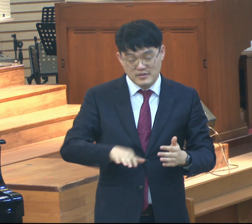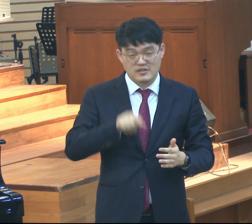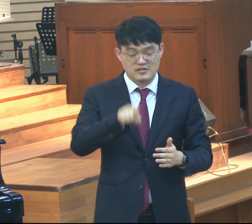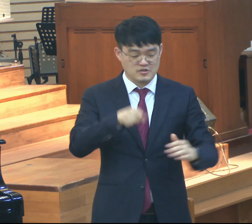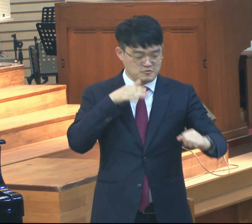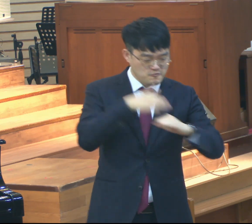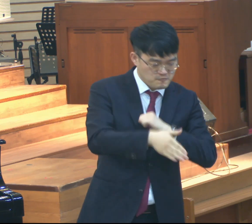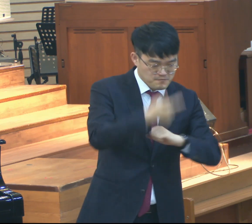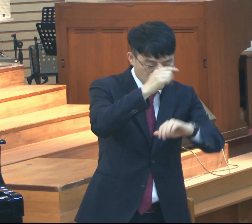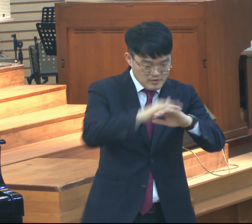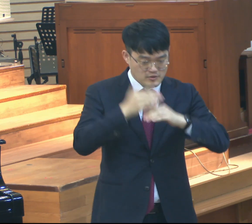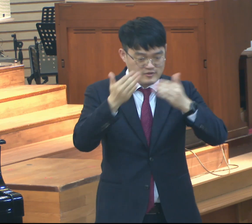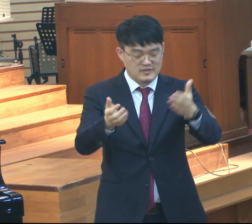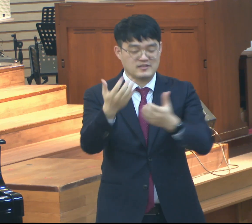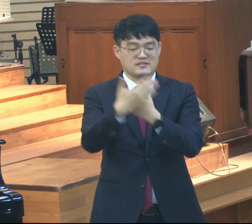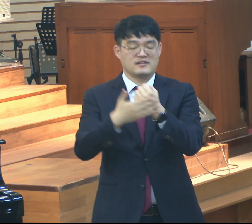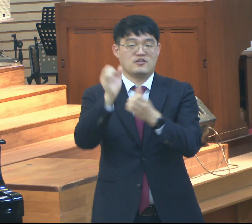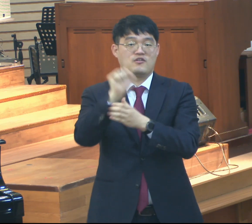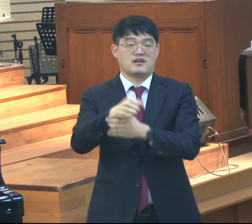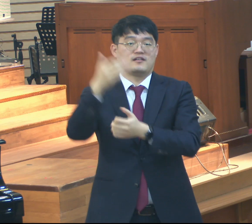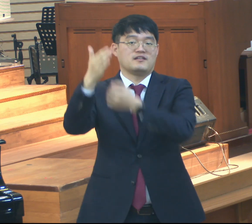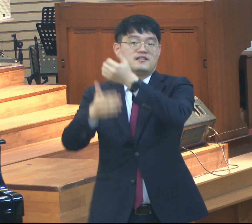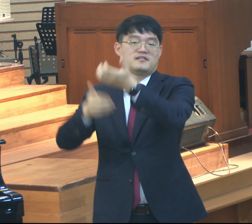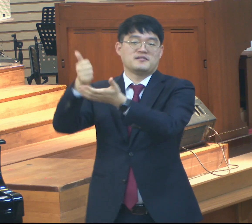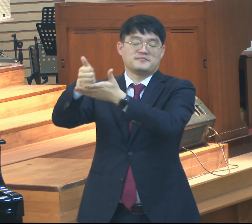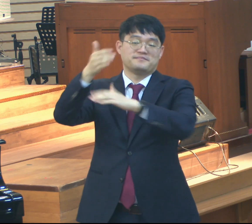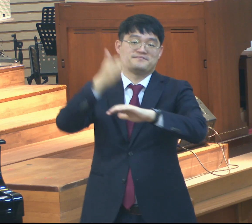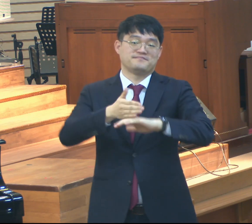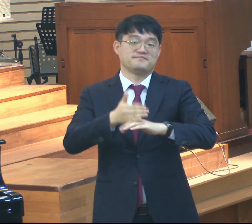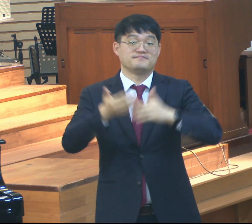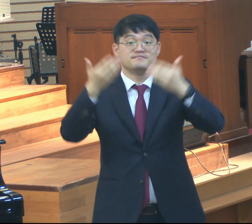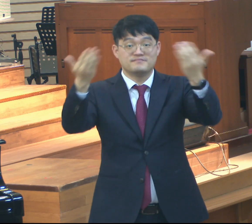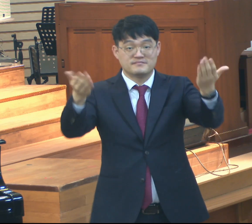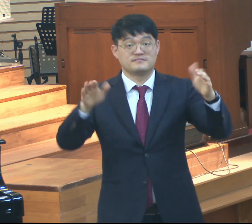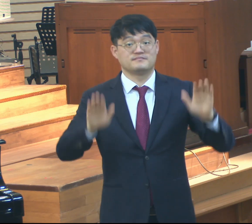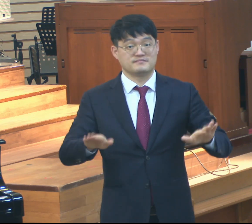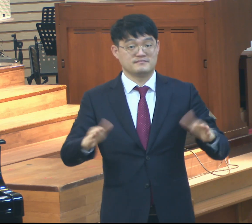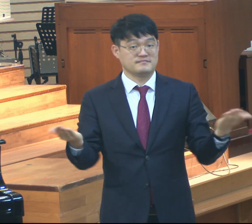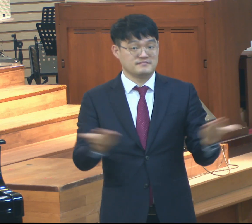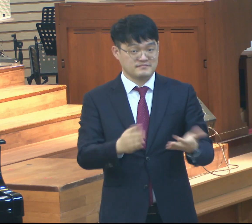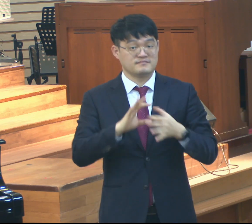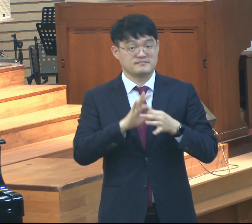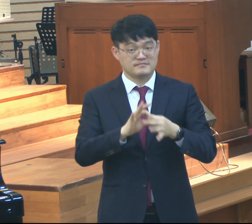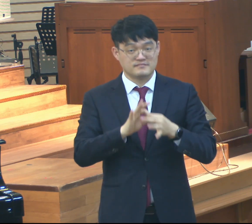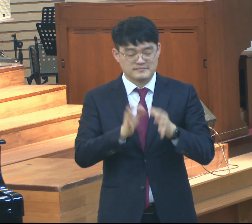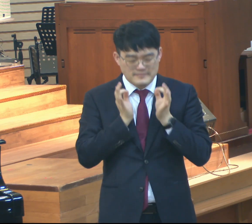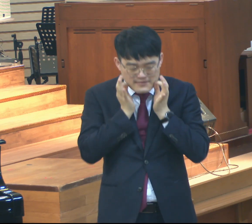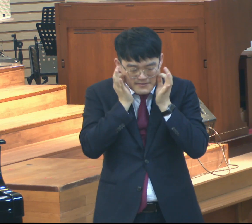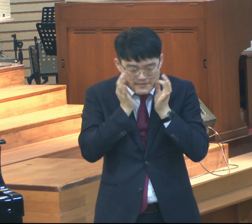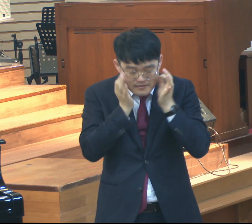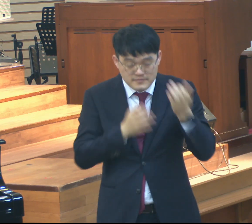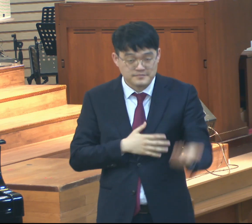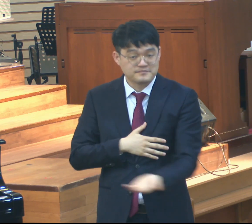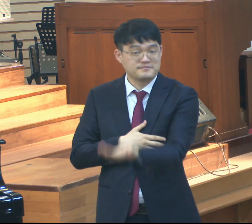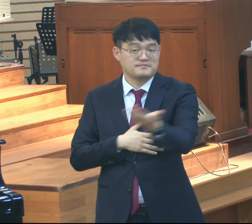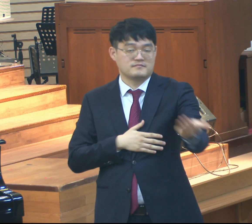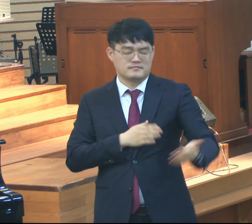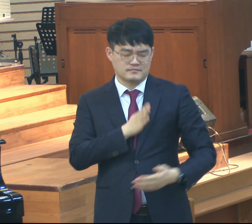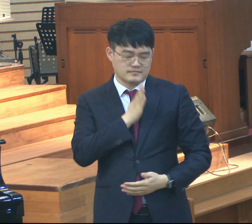은혜를 허락하신 하나님께 감사드리고 또 이 일을 위해서 애쓰시는 여러분들에게 진심으로 감사를 드리는